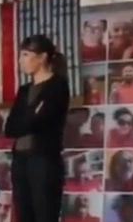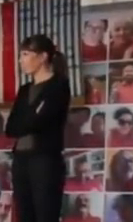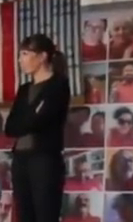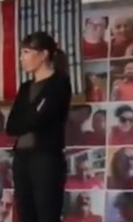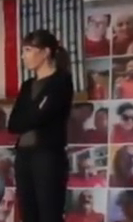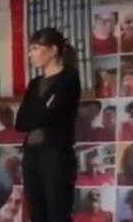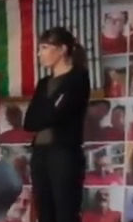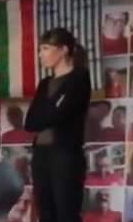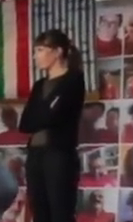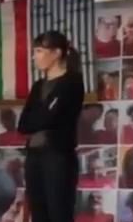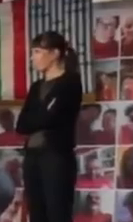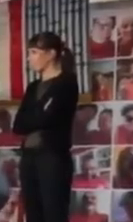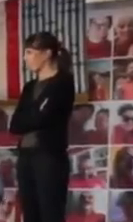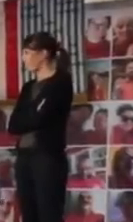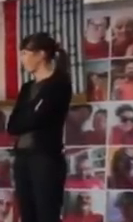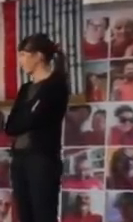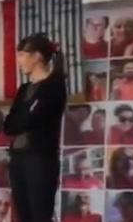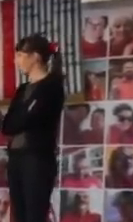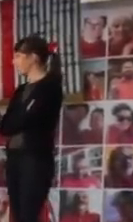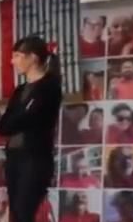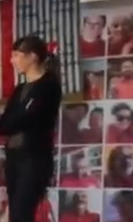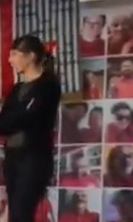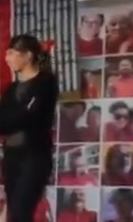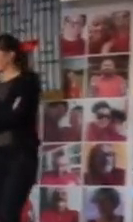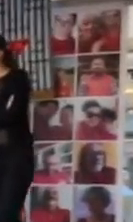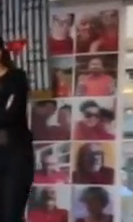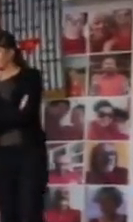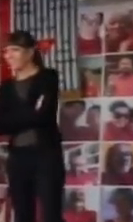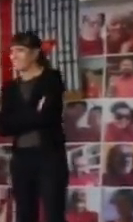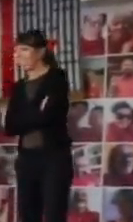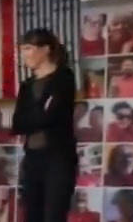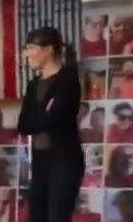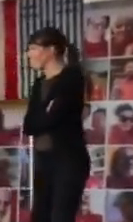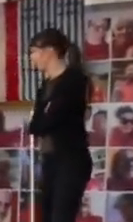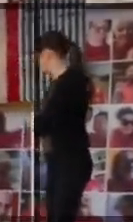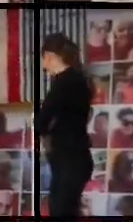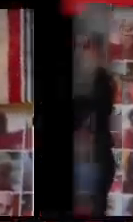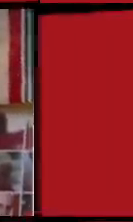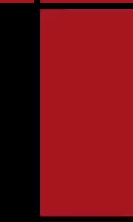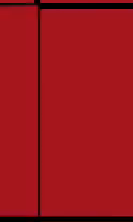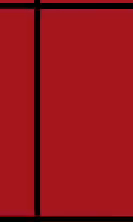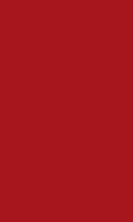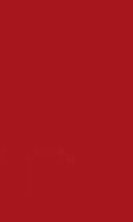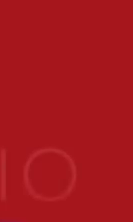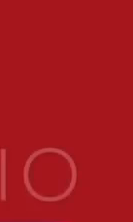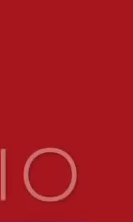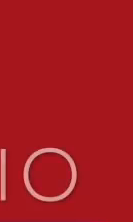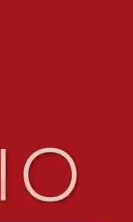Che è piaciuta sta situazione!